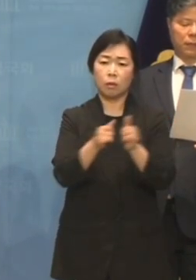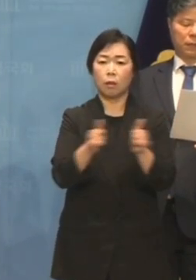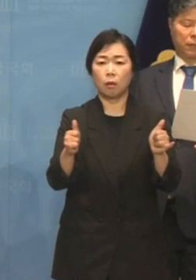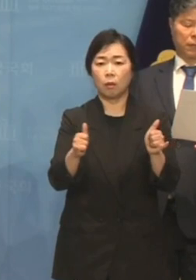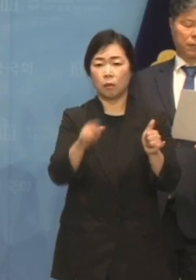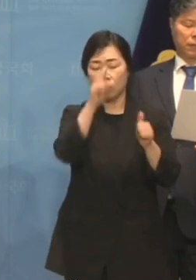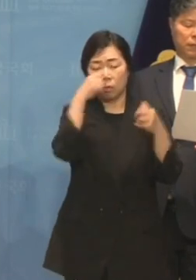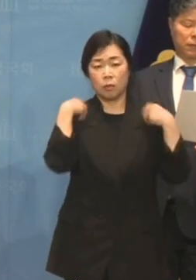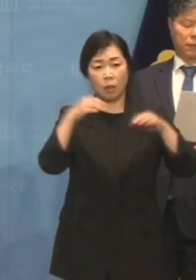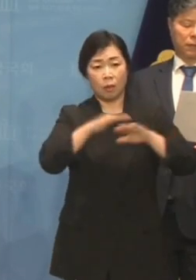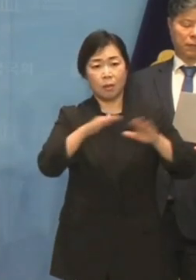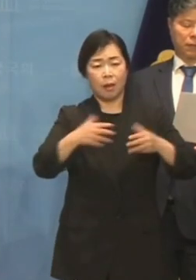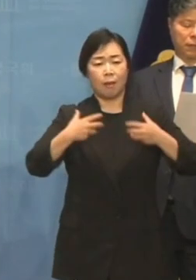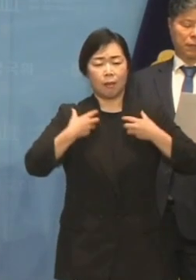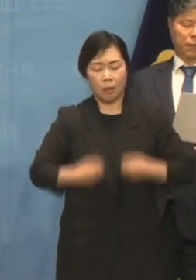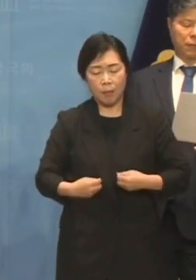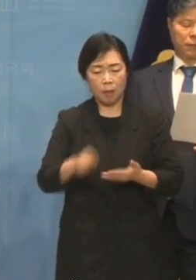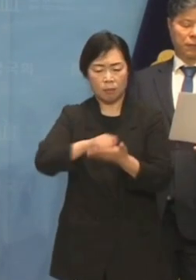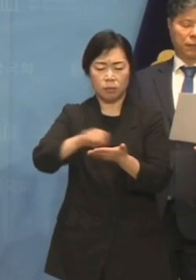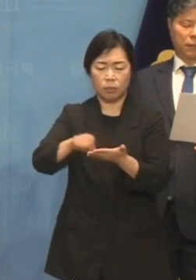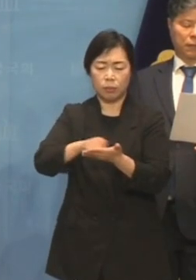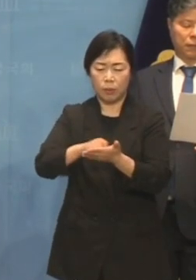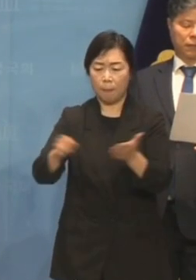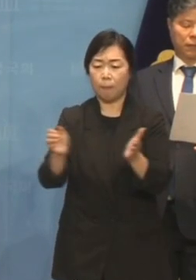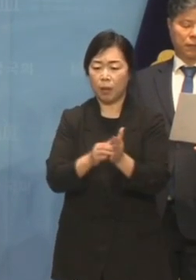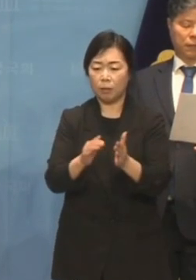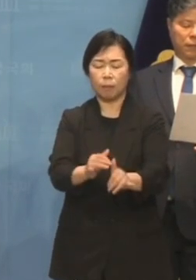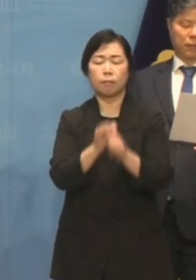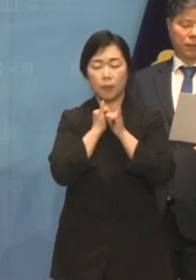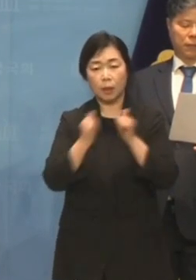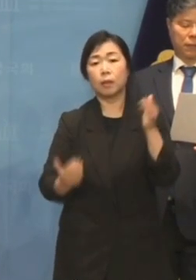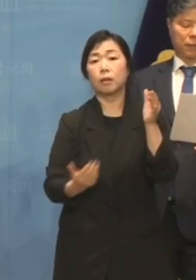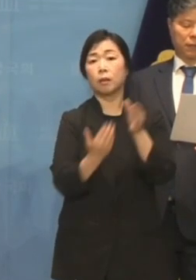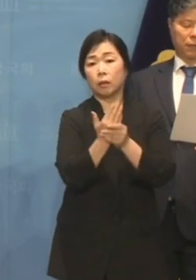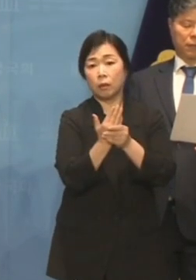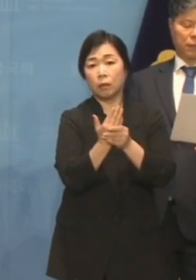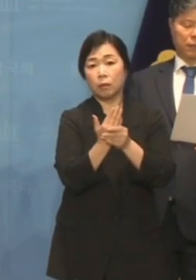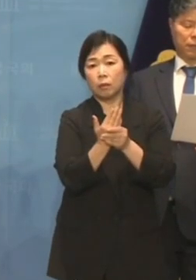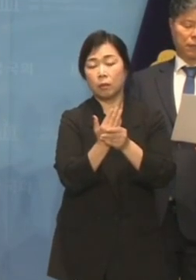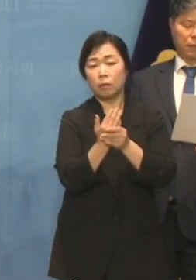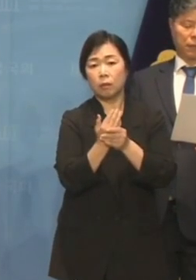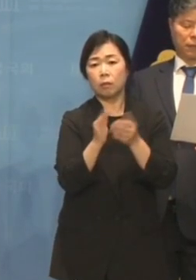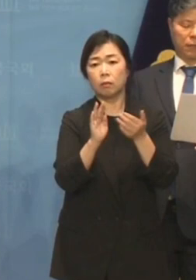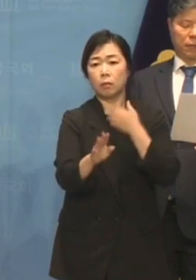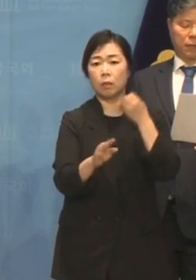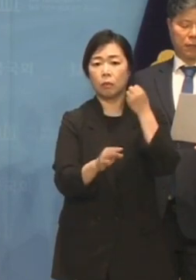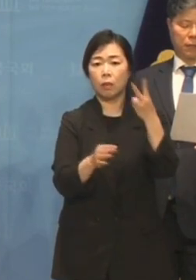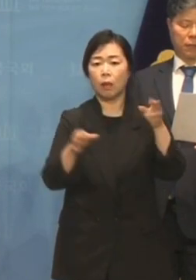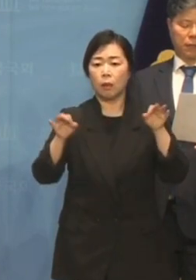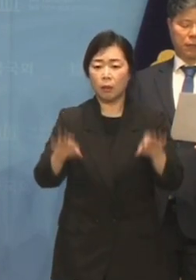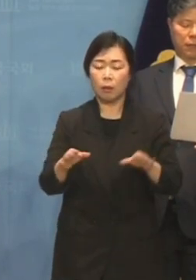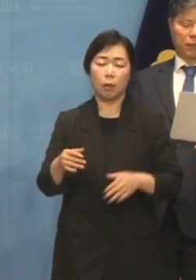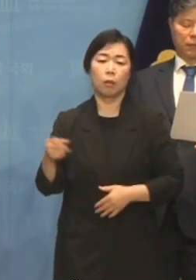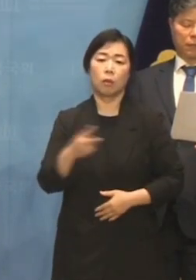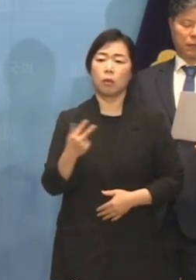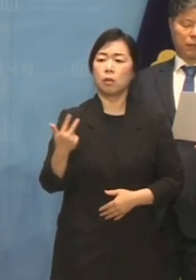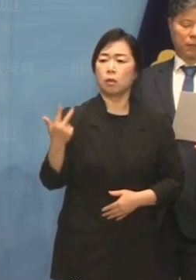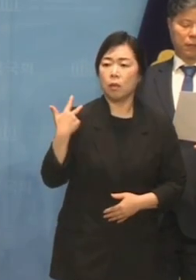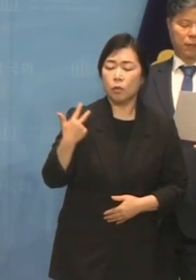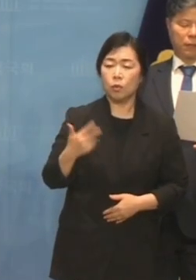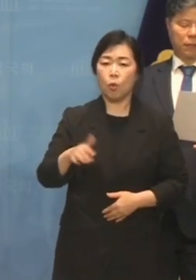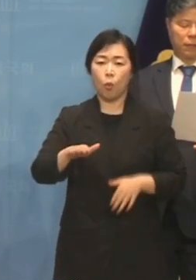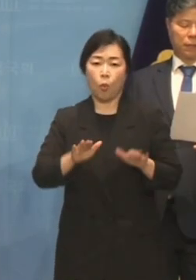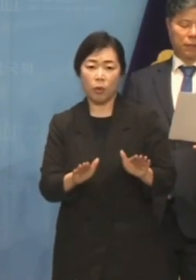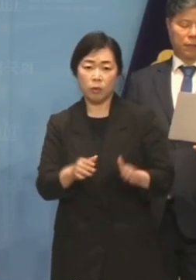정부 대책에 실망이라는 말을 남기고 스스로 삶을 마감한 지 두 달도 채 안 되어 지난주 그리고